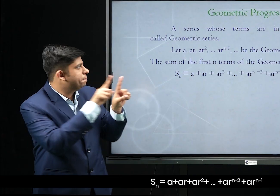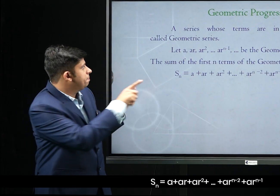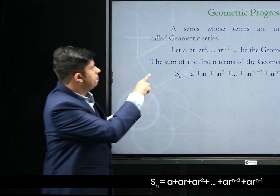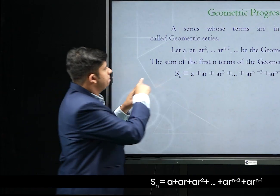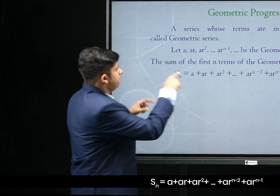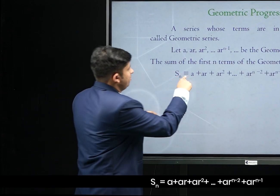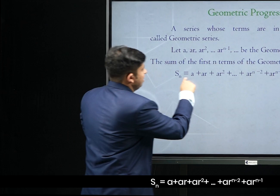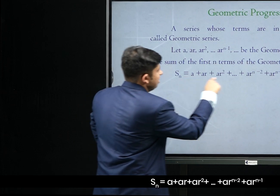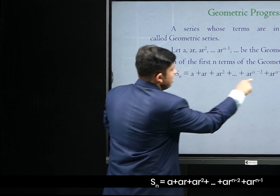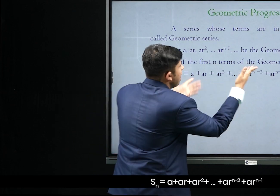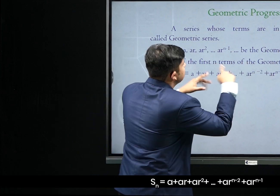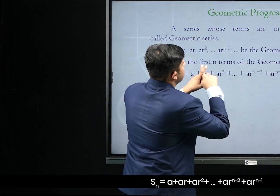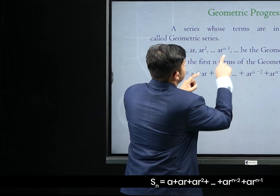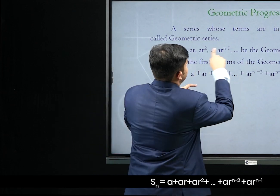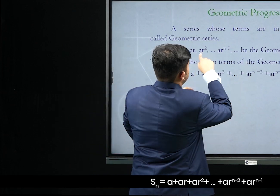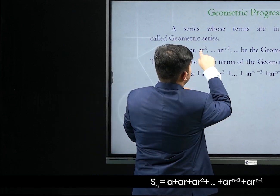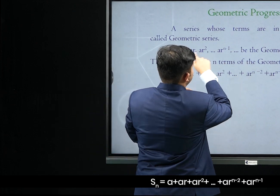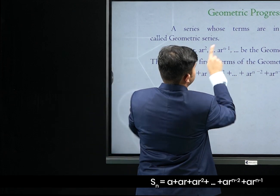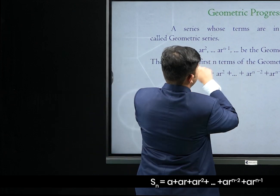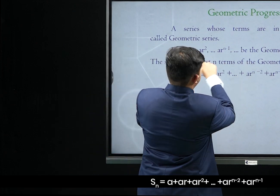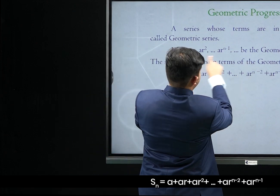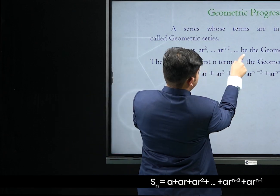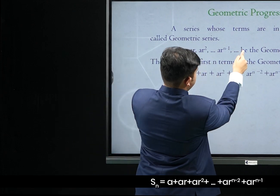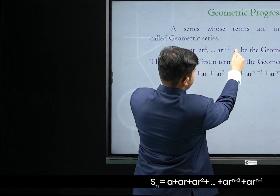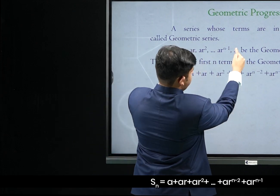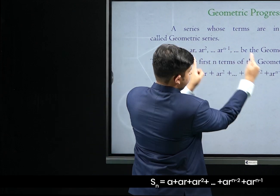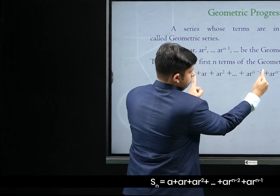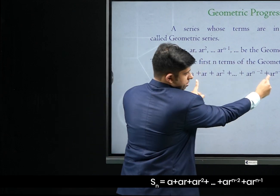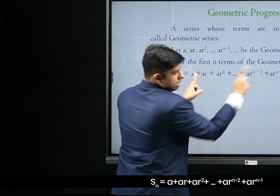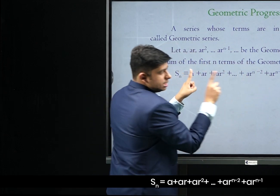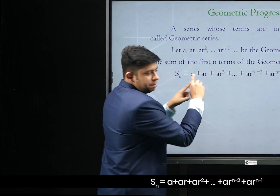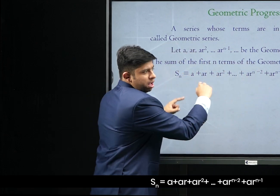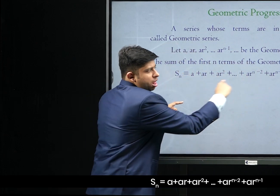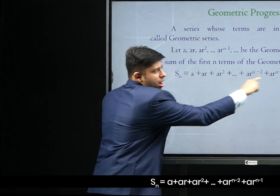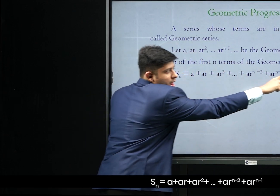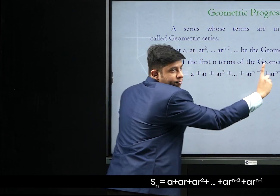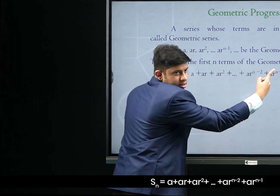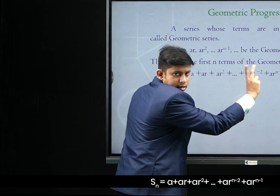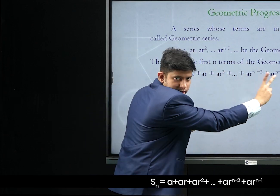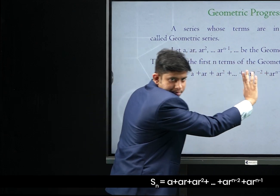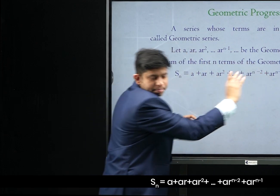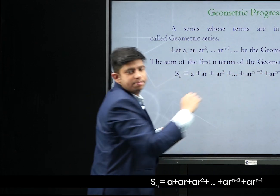ஆர் மேலிலக்கு n கழித்தல் 2 கூட்டல் ஏஆர் மேலிலக்கு n கழித்தல்